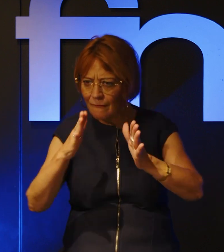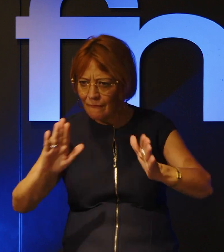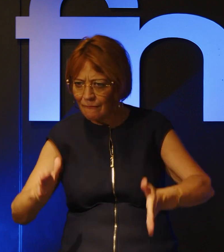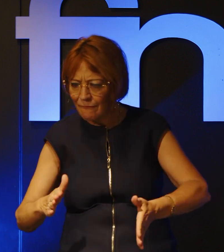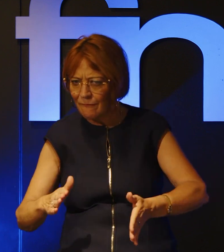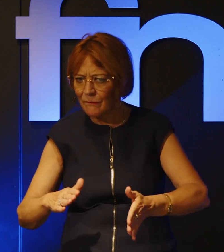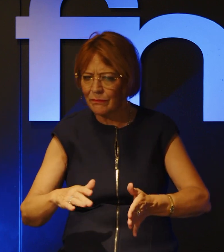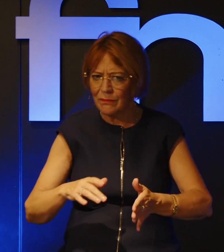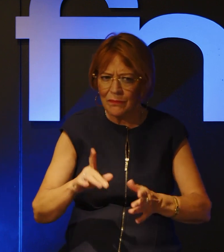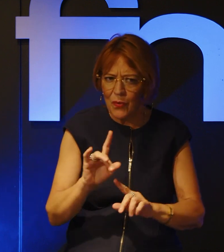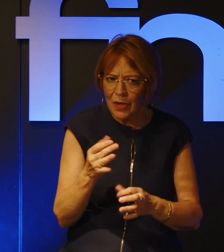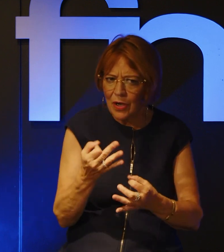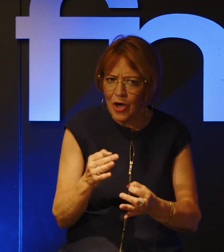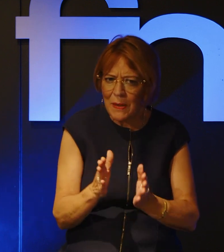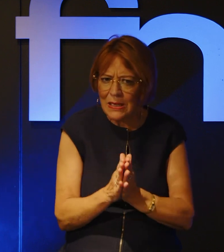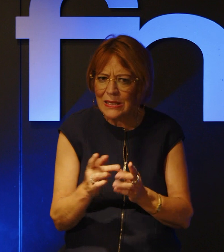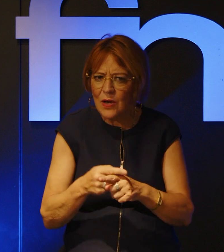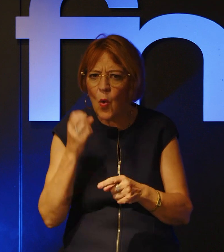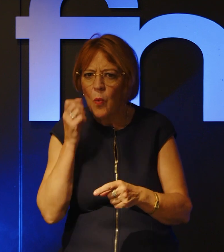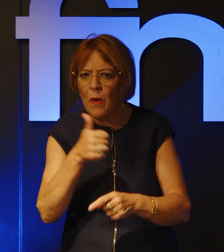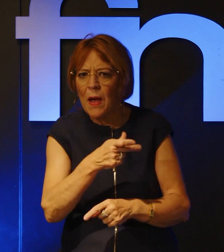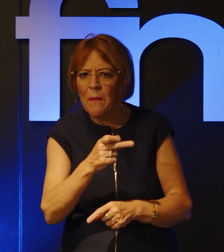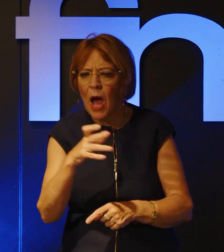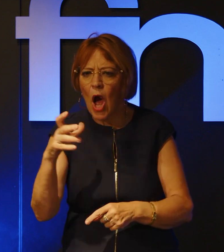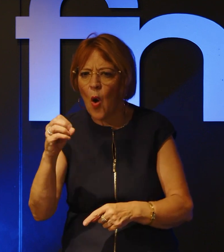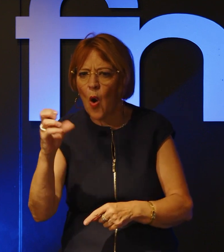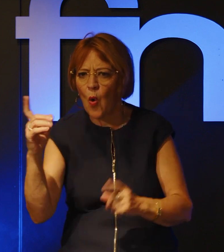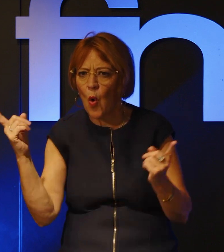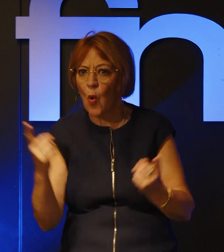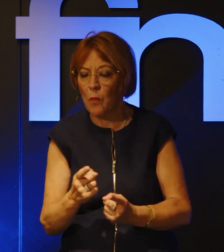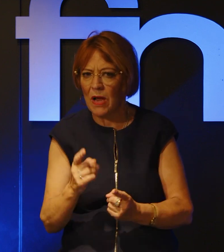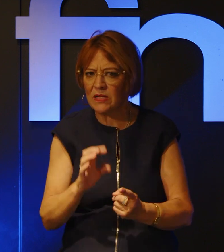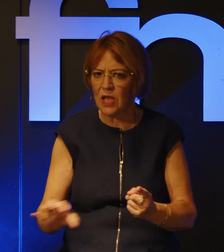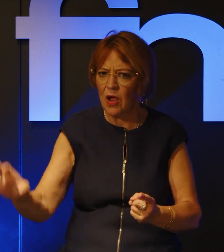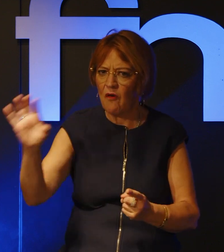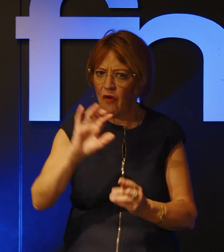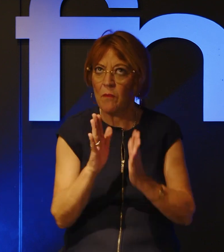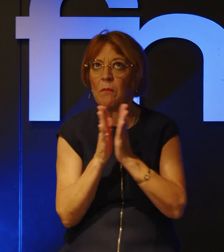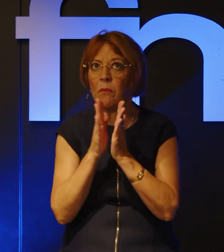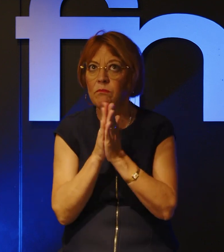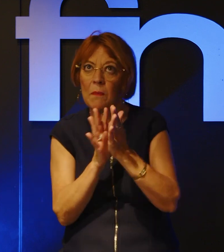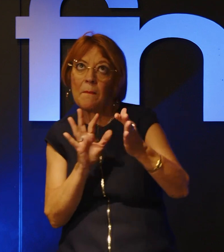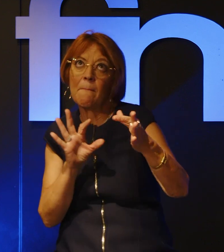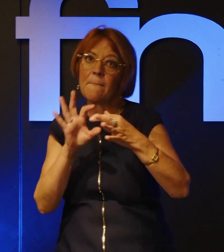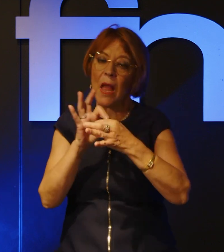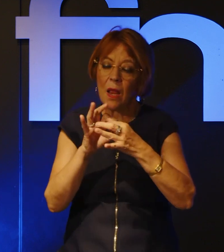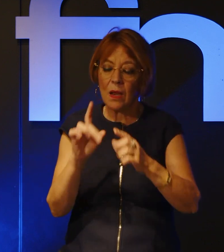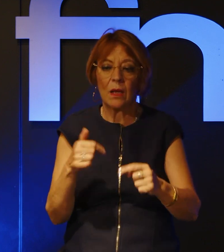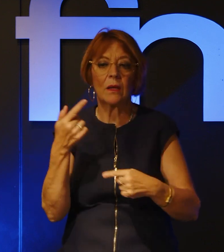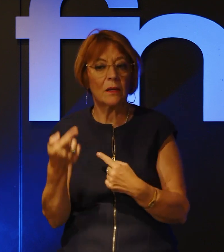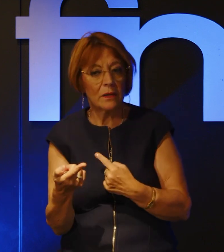fora da Norma e portanto é muito interessante ver isso como é que o Barroco começa com uma de uma forma absolutamente religiosa eh e depois